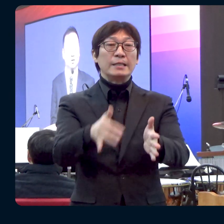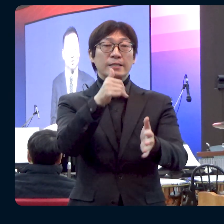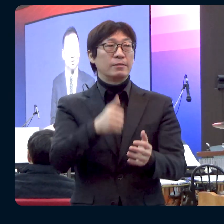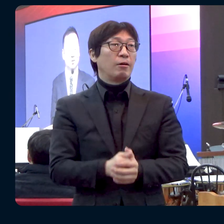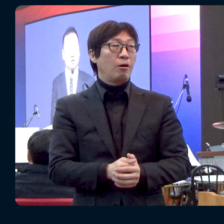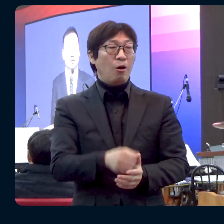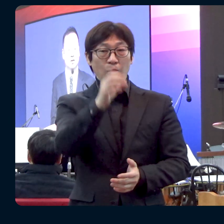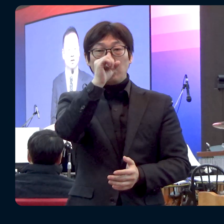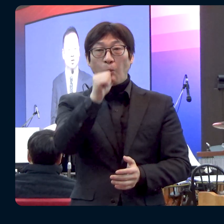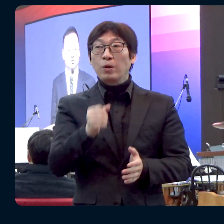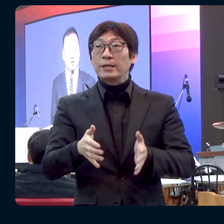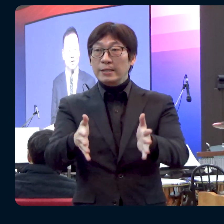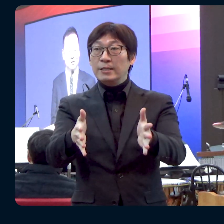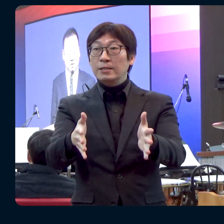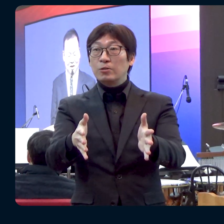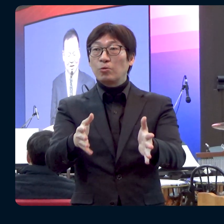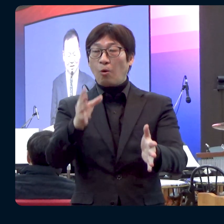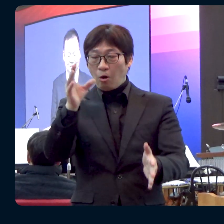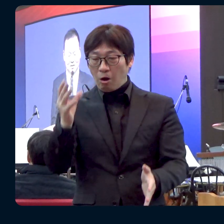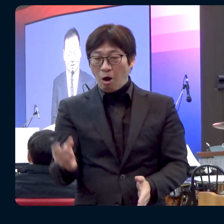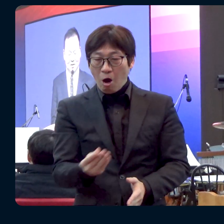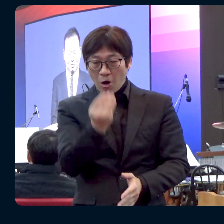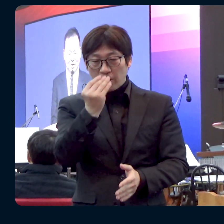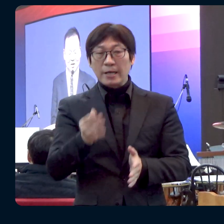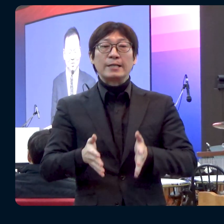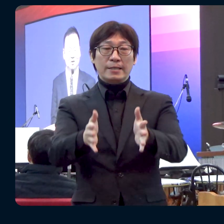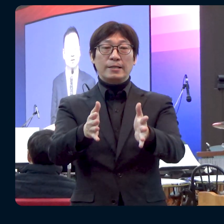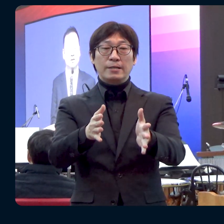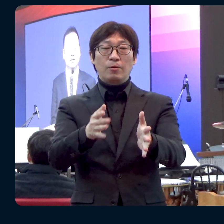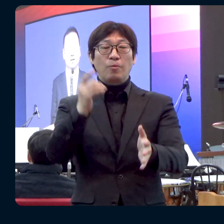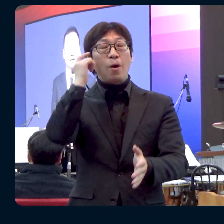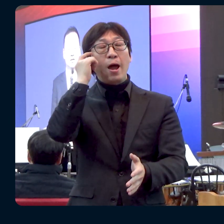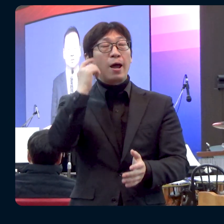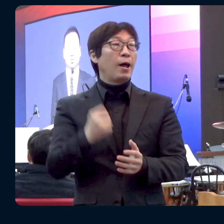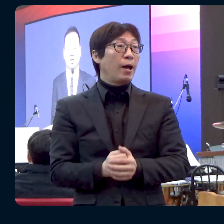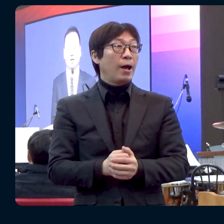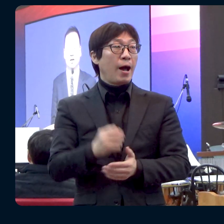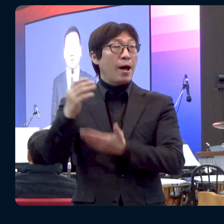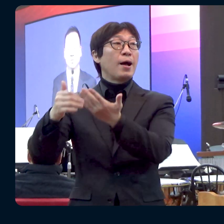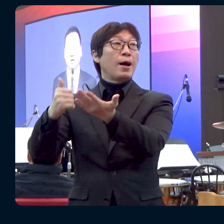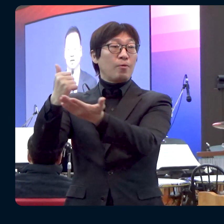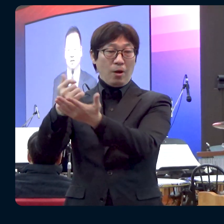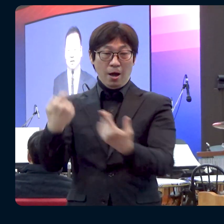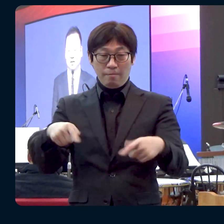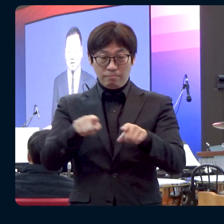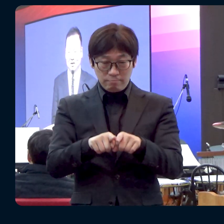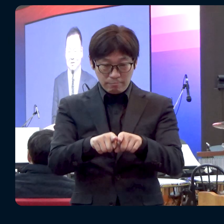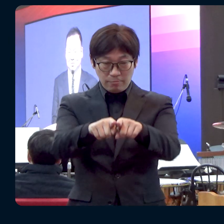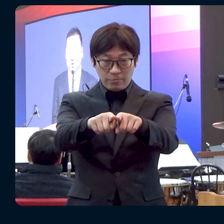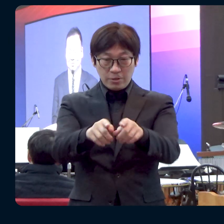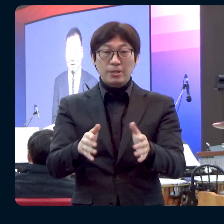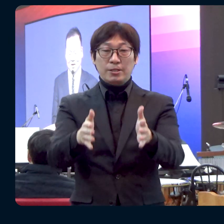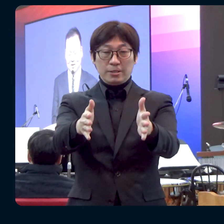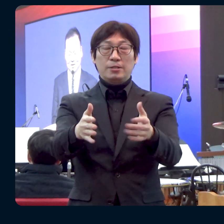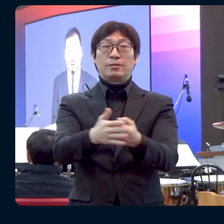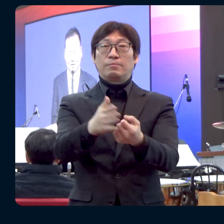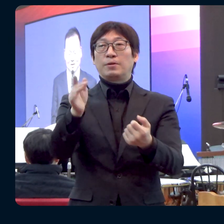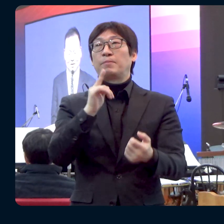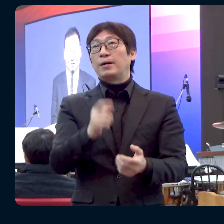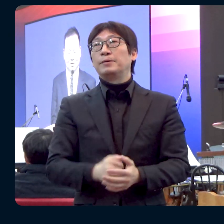좋은 길이고 거룩한 길입니다. 왜냐하면 하나님과 함께 가는 길이기